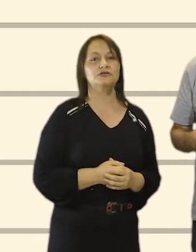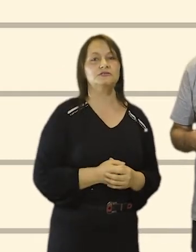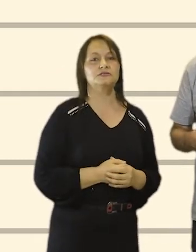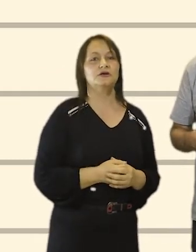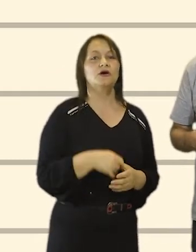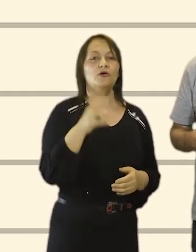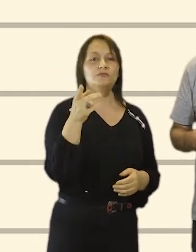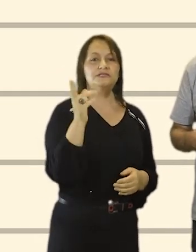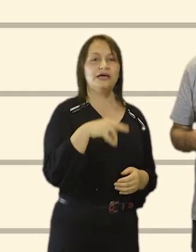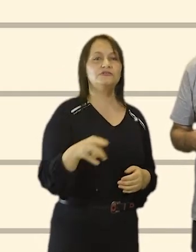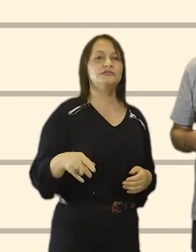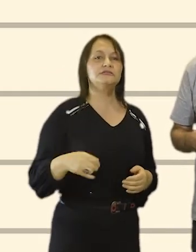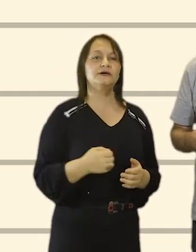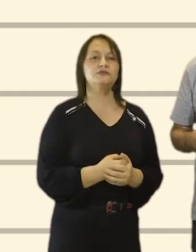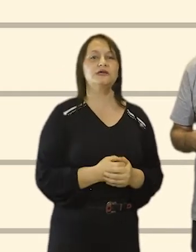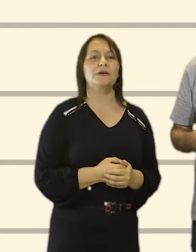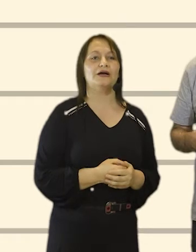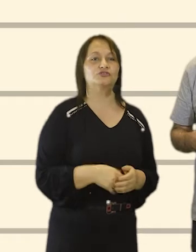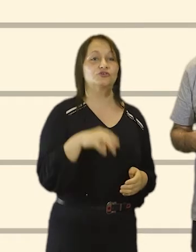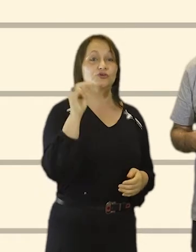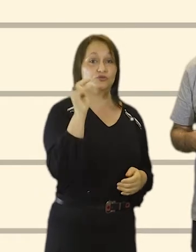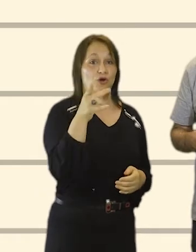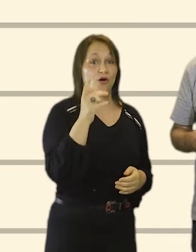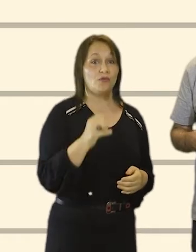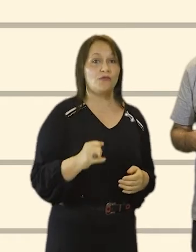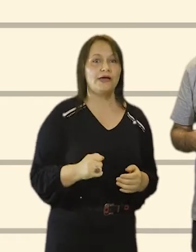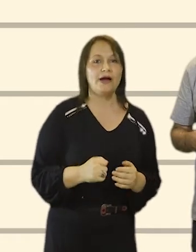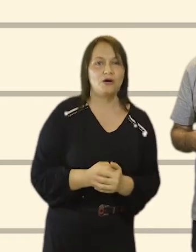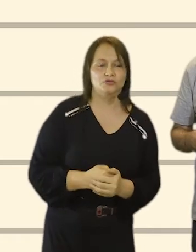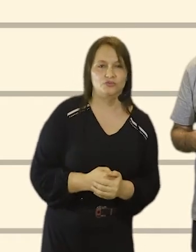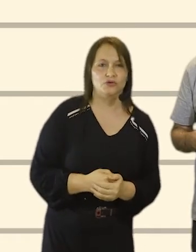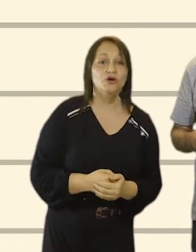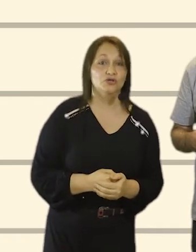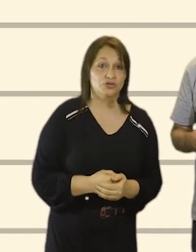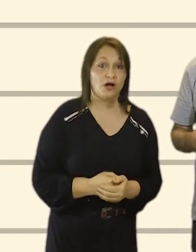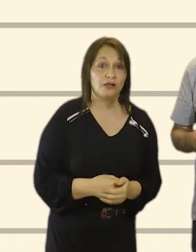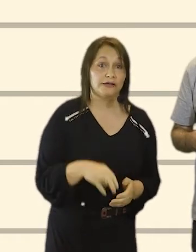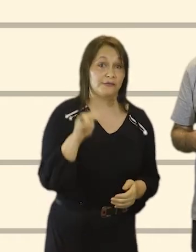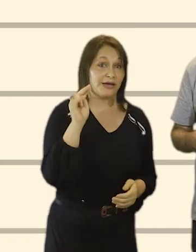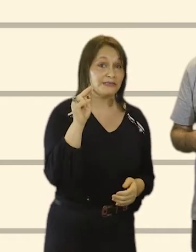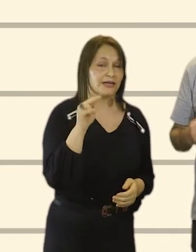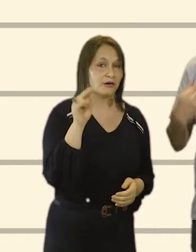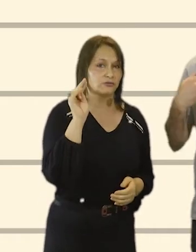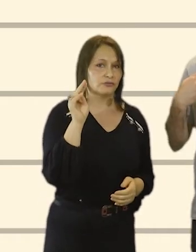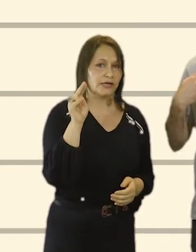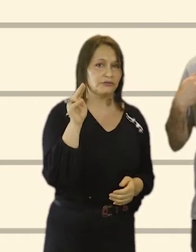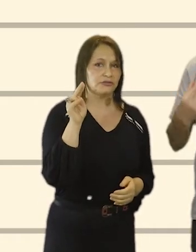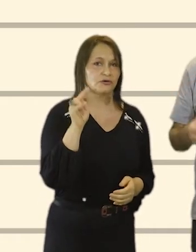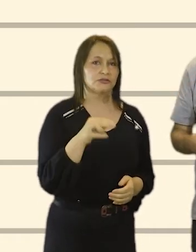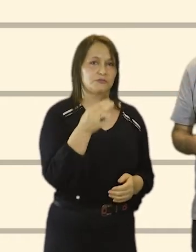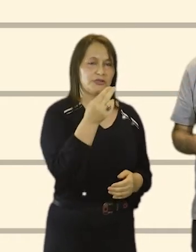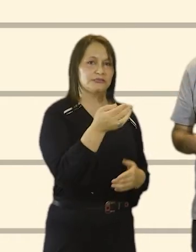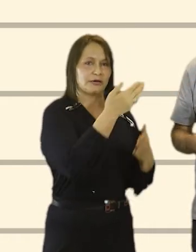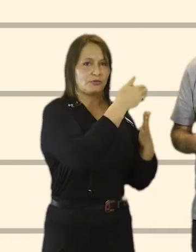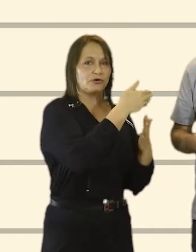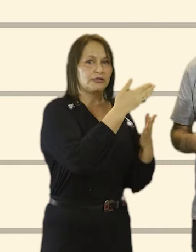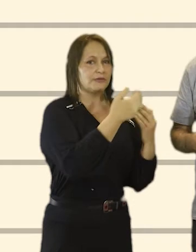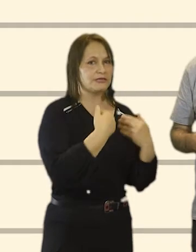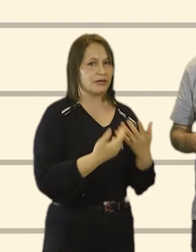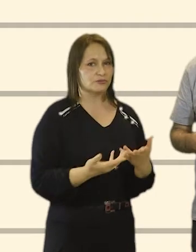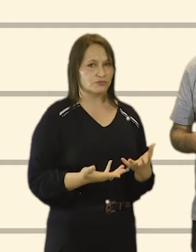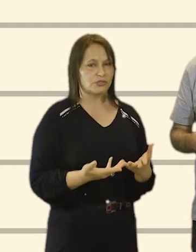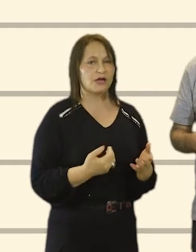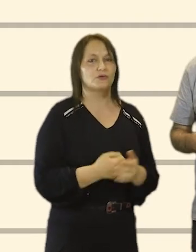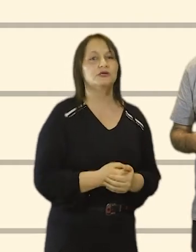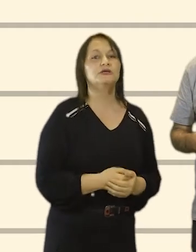terminações. Observe os exemplos abaixo. TOL é alto. TOL é mais alto entre dois. Por exemplo, o